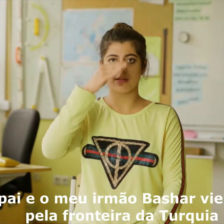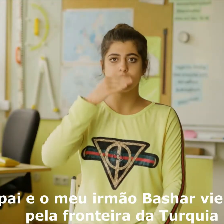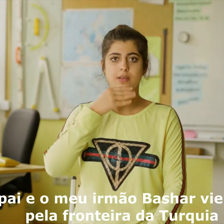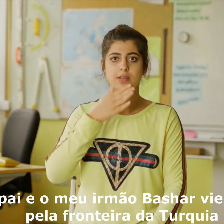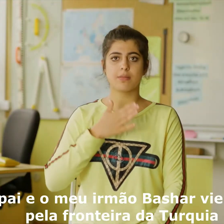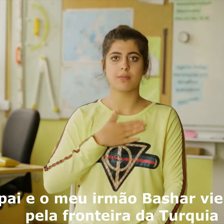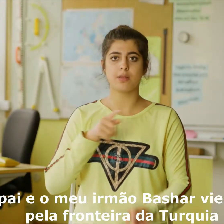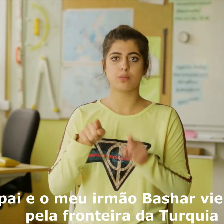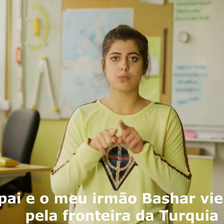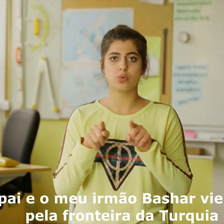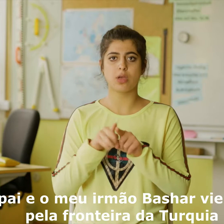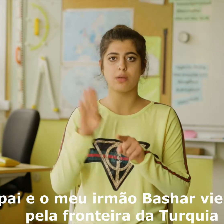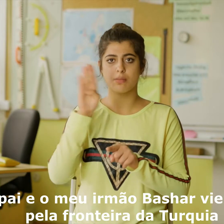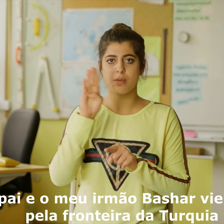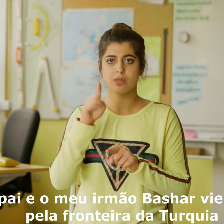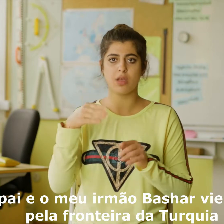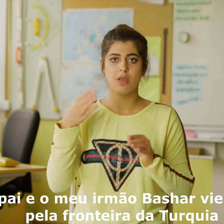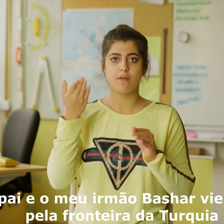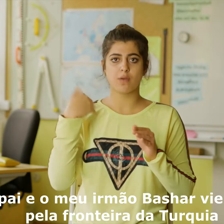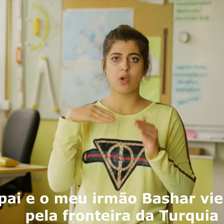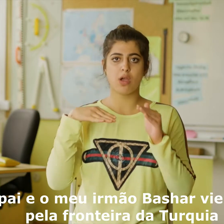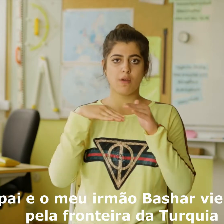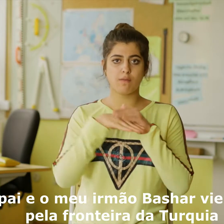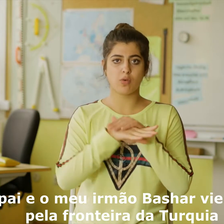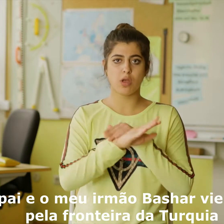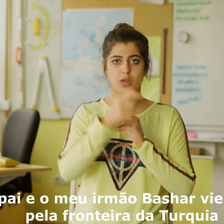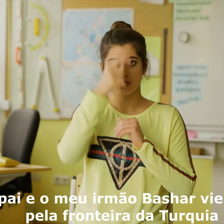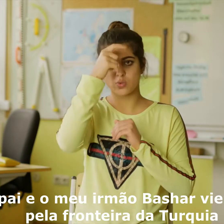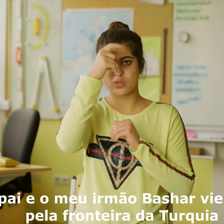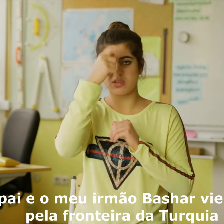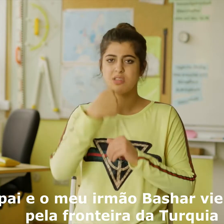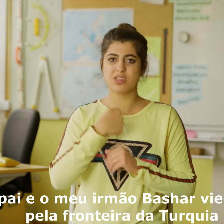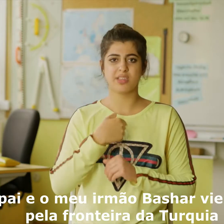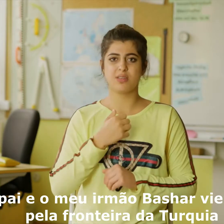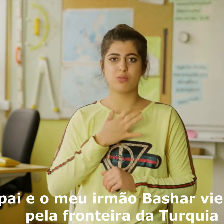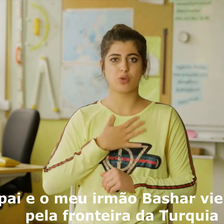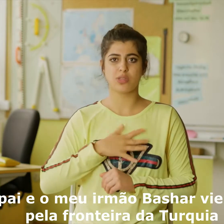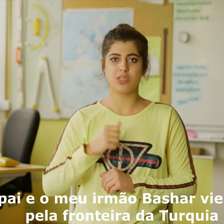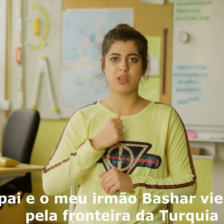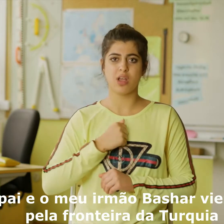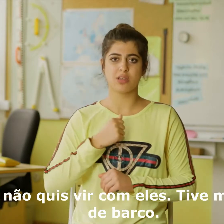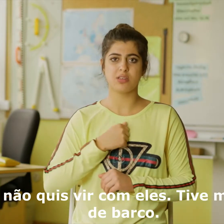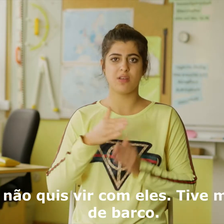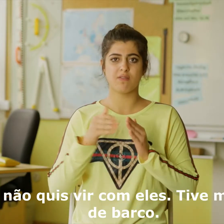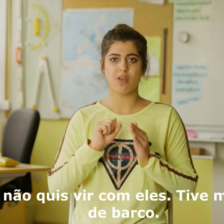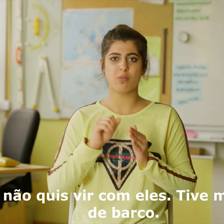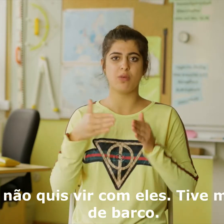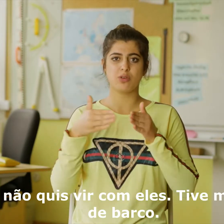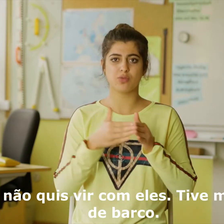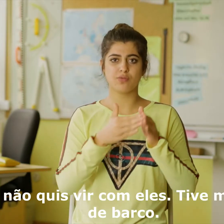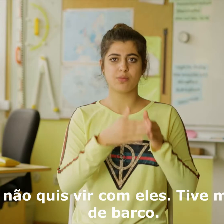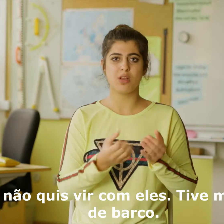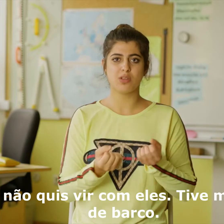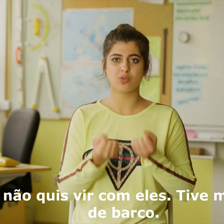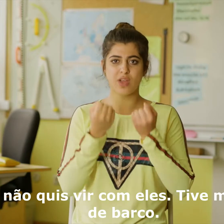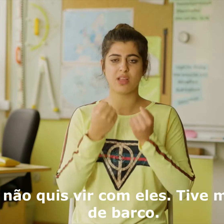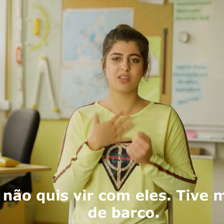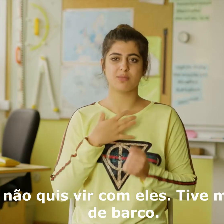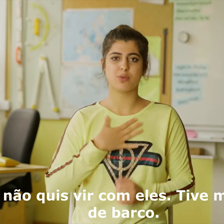O meu pai e o Bashar, eles vieram antes, pela fronteira da Turquia. Eu não quis vir porque tive medo da